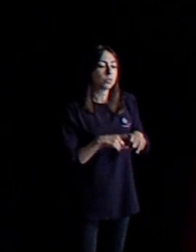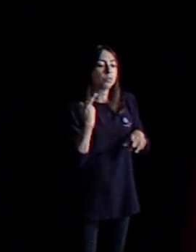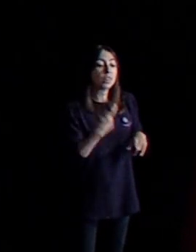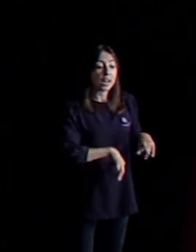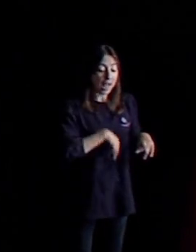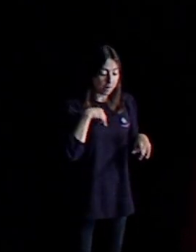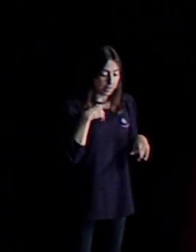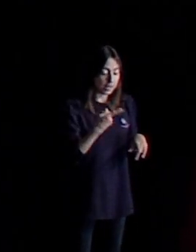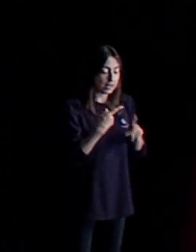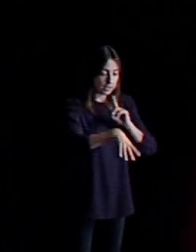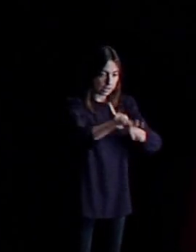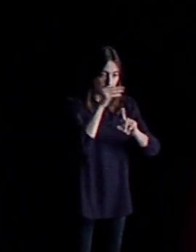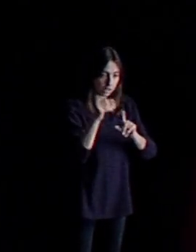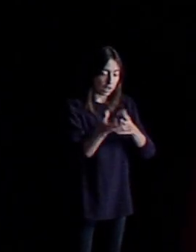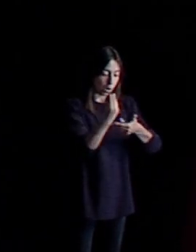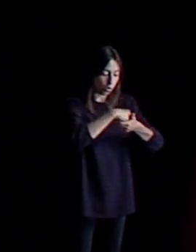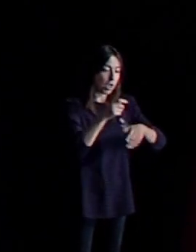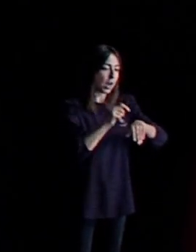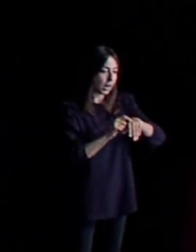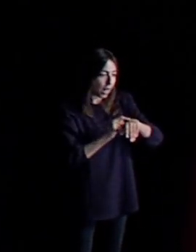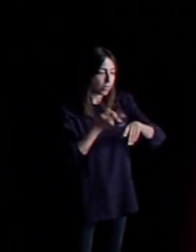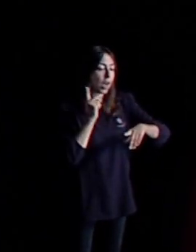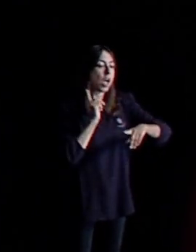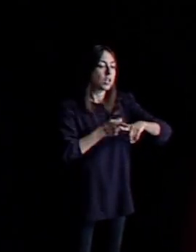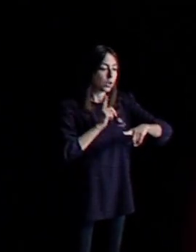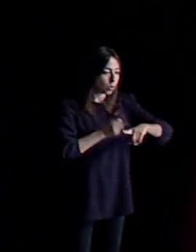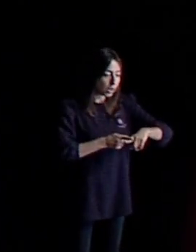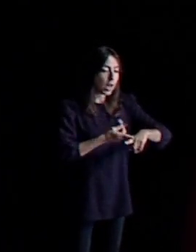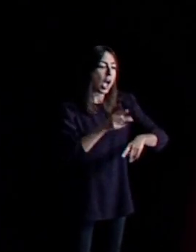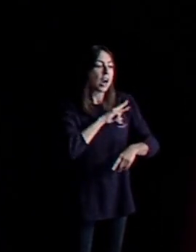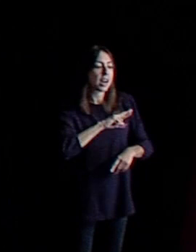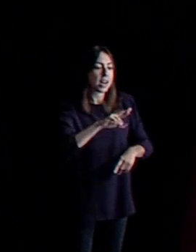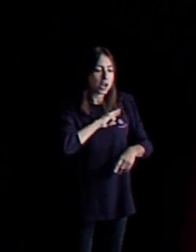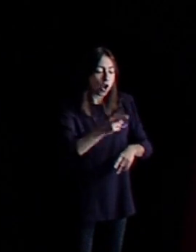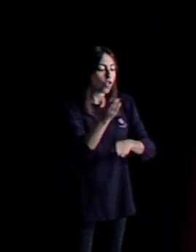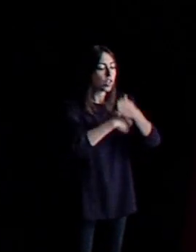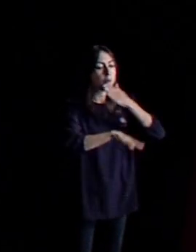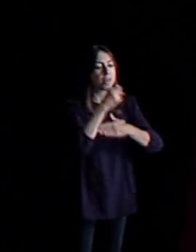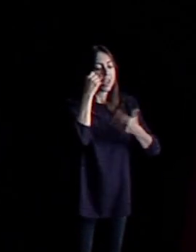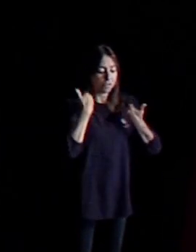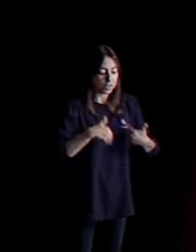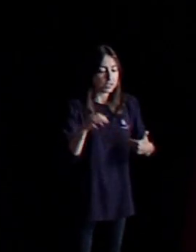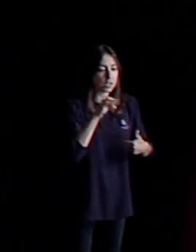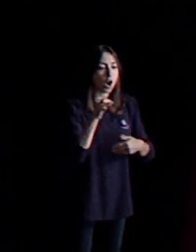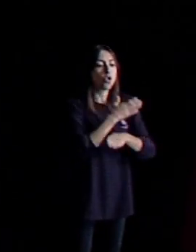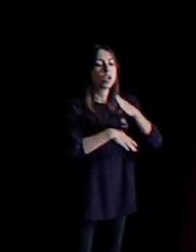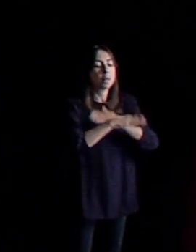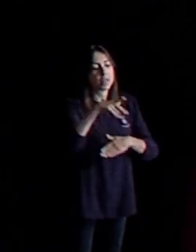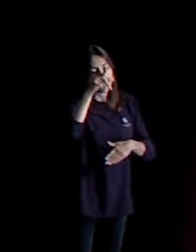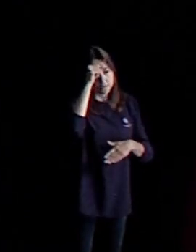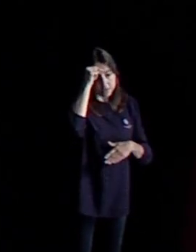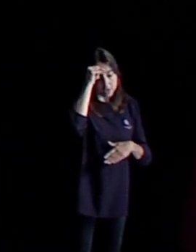Generalmente se entiende, se incluye raza, sexualidad, religión, discapacidad física o discapacidad